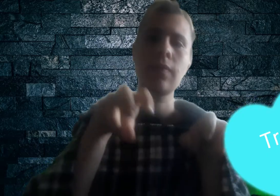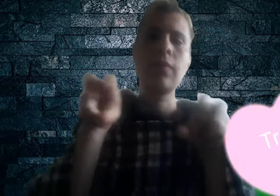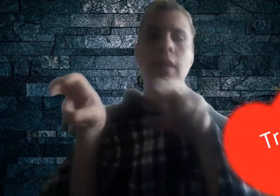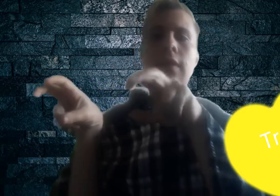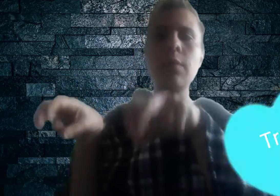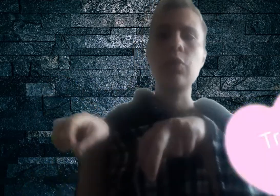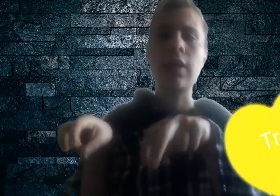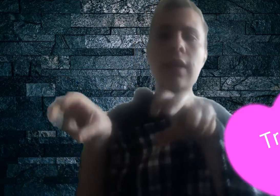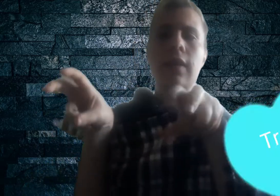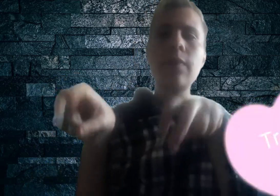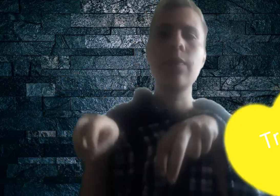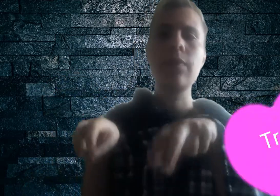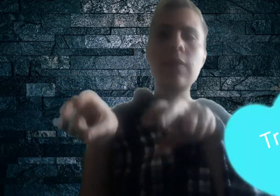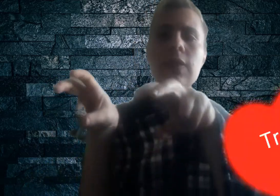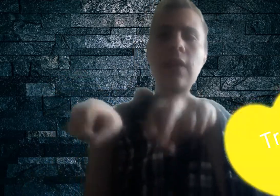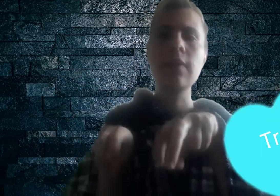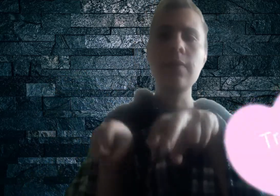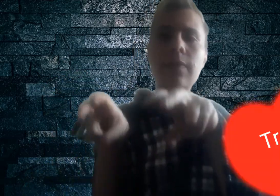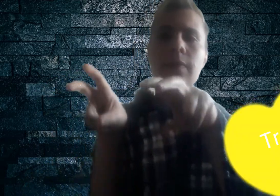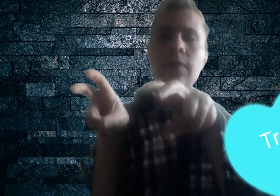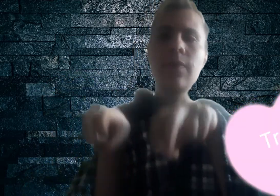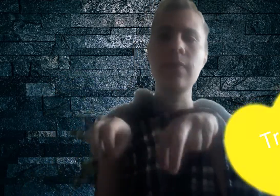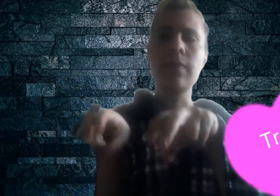Ya da bu şekilde. Tren.